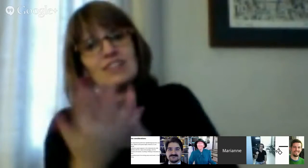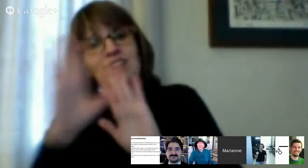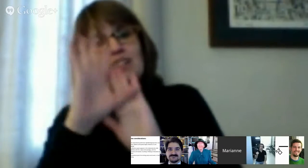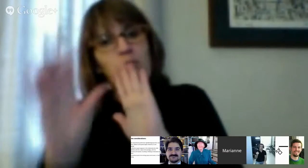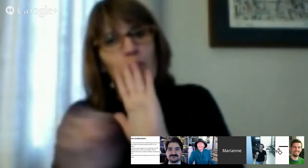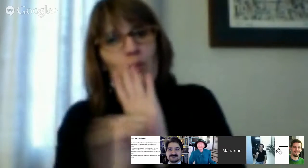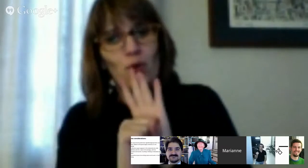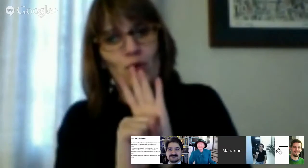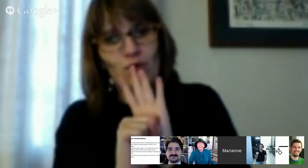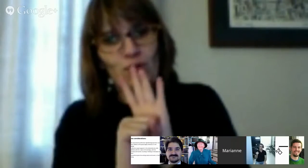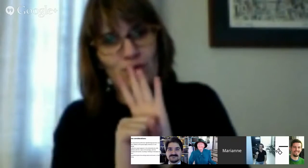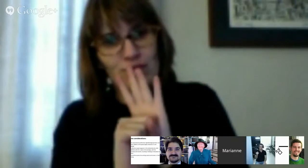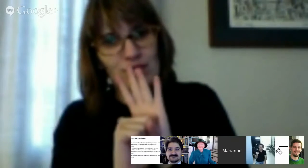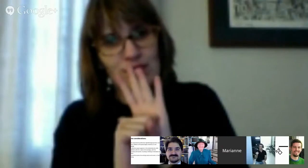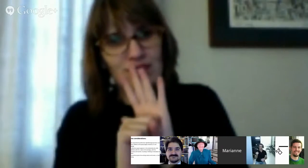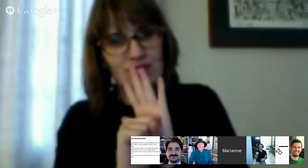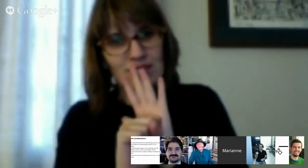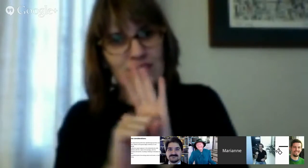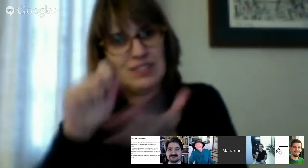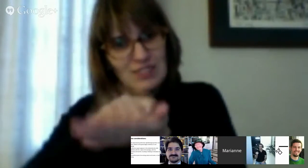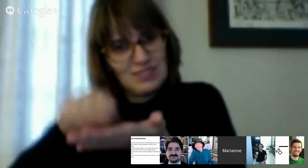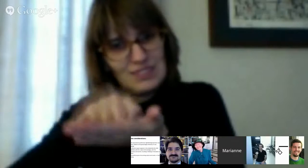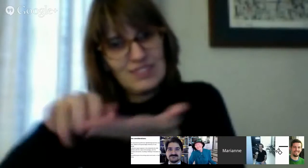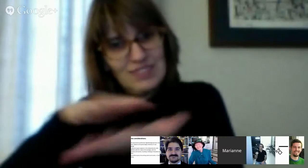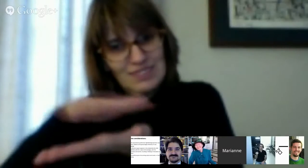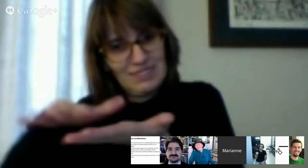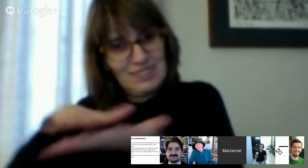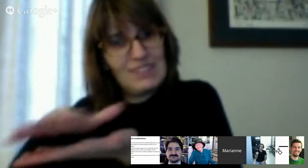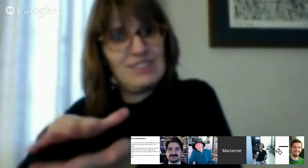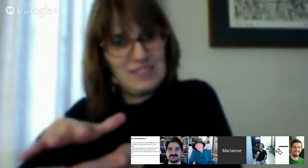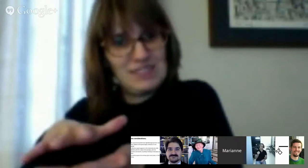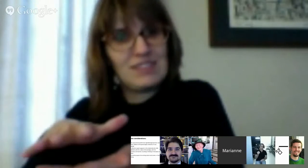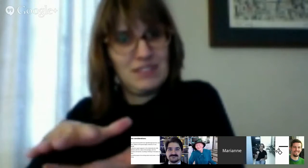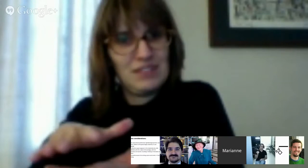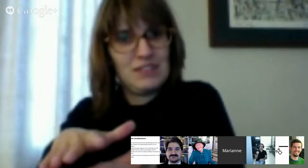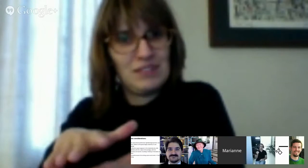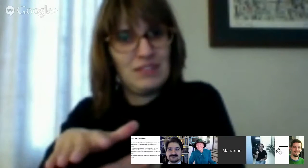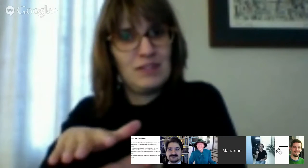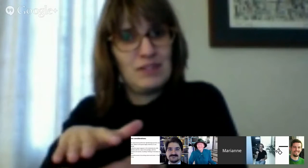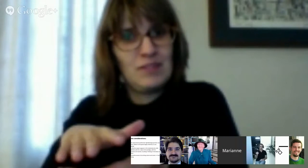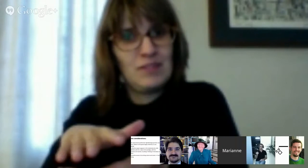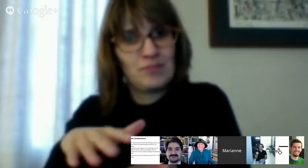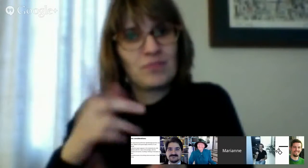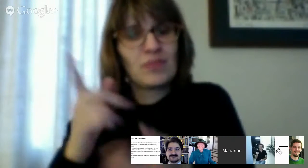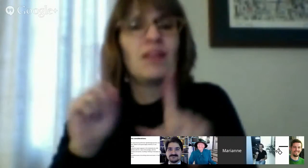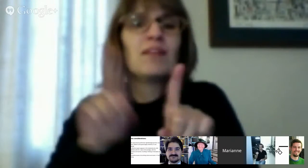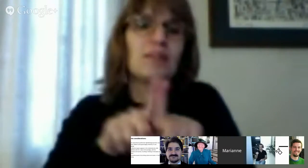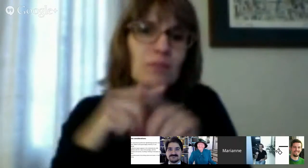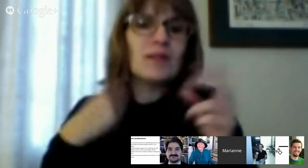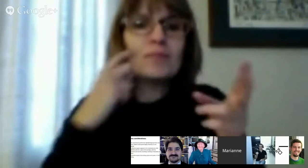e vão escrever na sua própria língua. Onde elas vão trazer símbolos para a escrita.